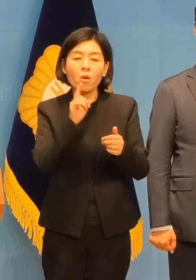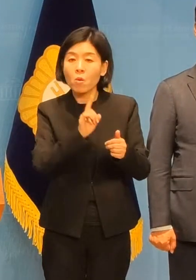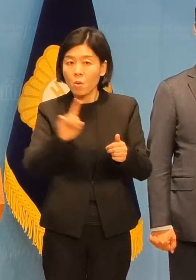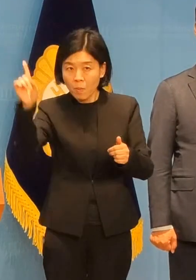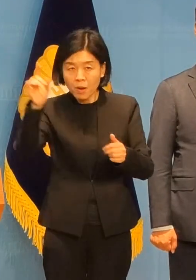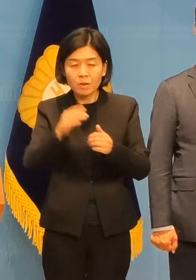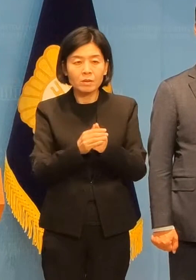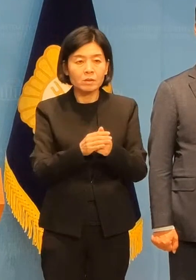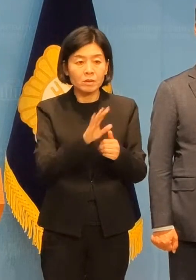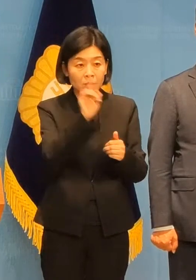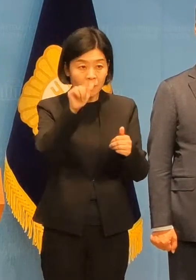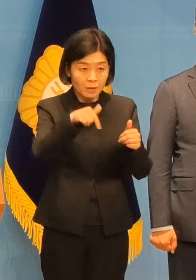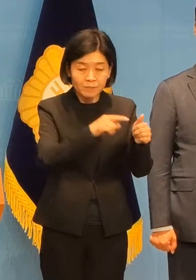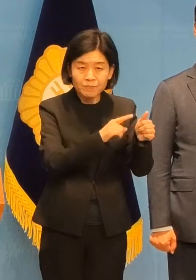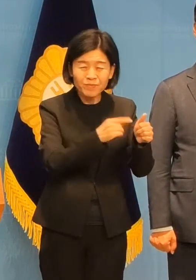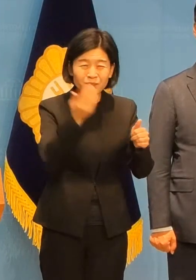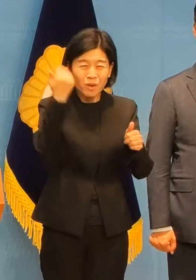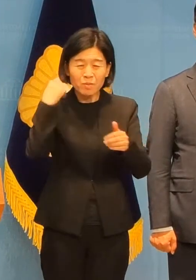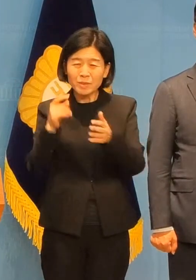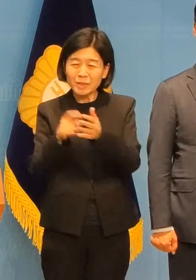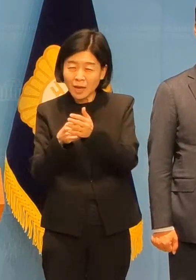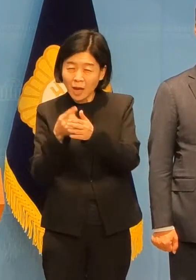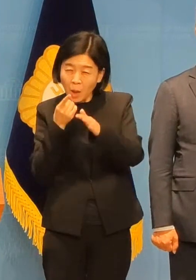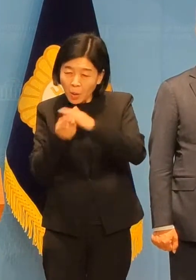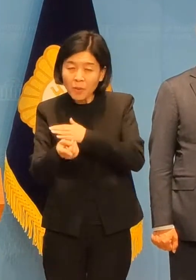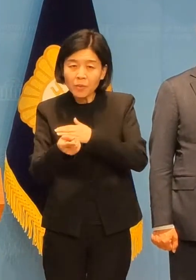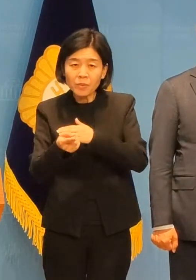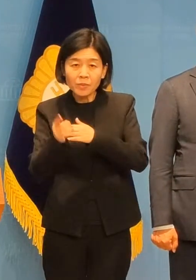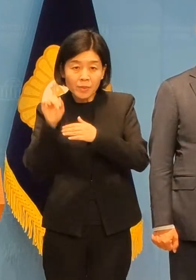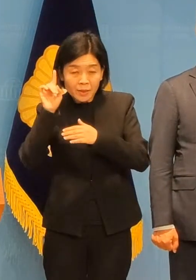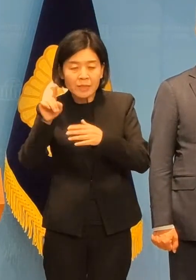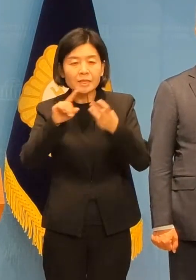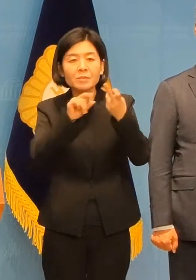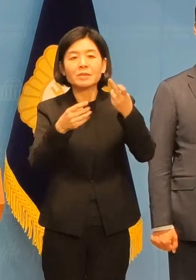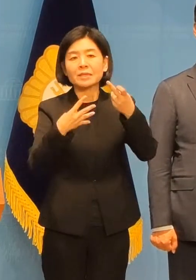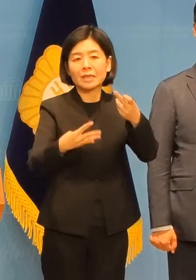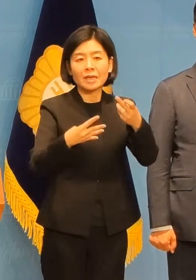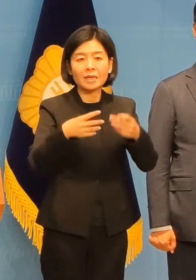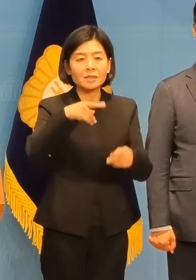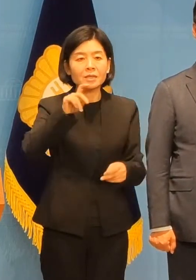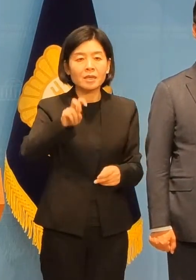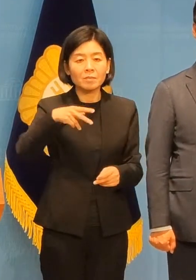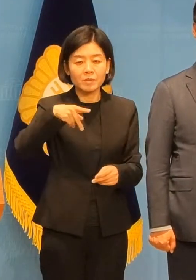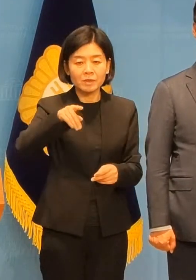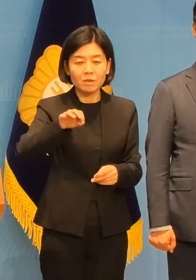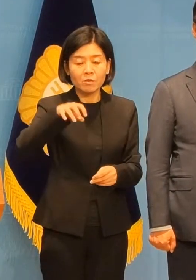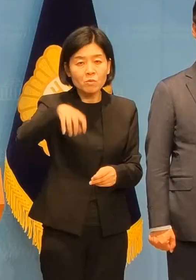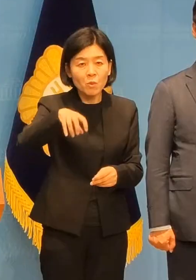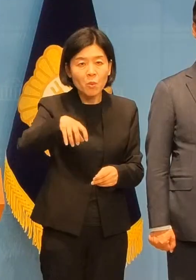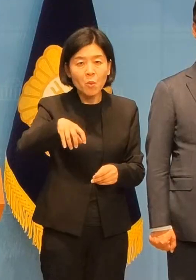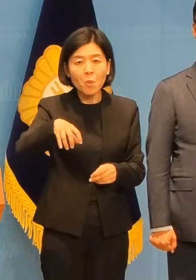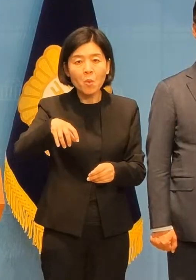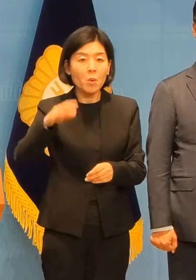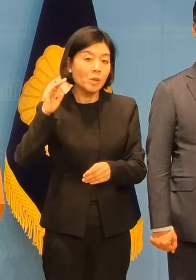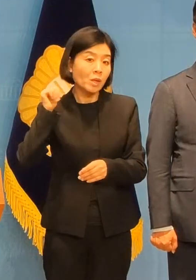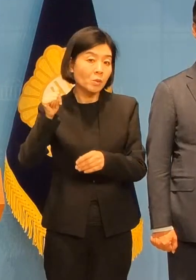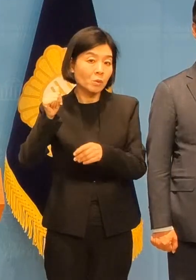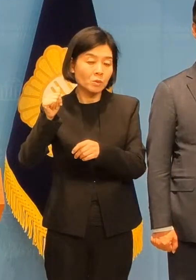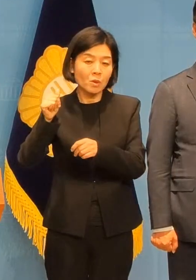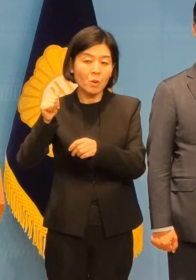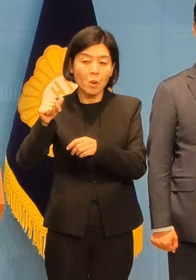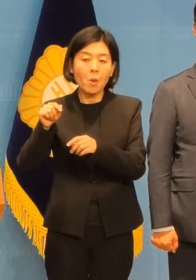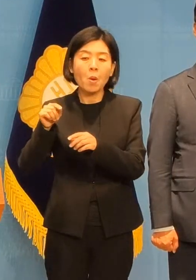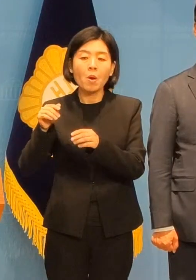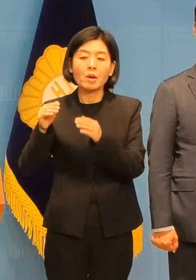법무부 장관은 비상계엄 다음 날인 12월 4일 삼청동 안가에 대통령의